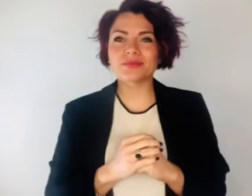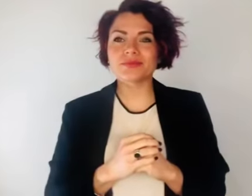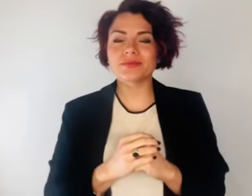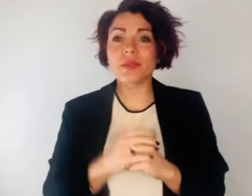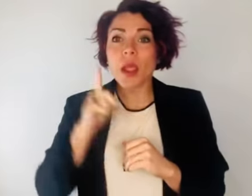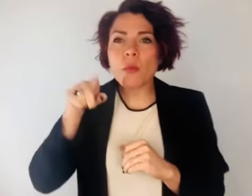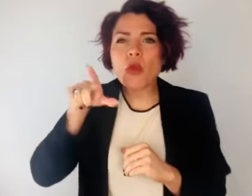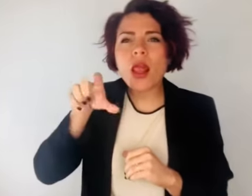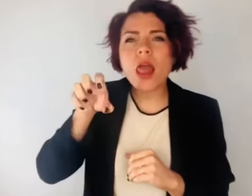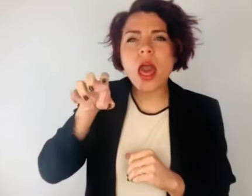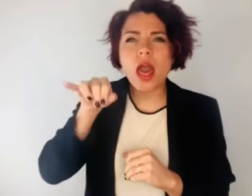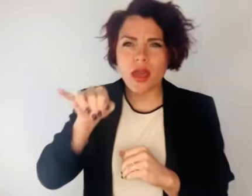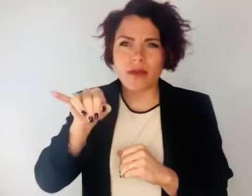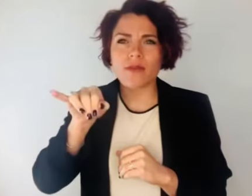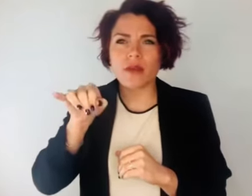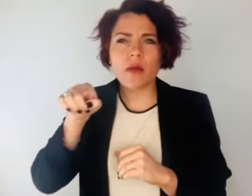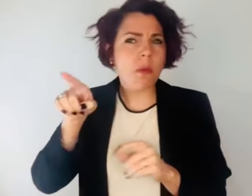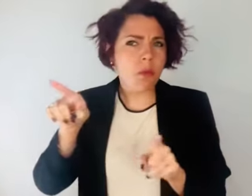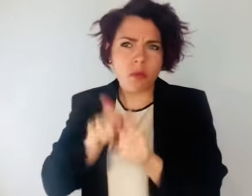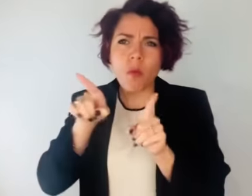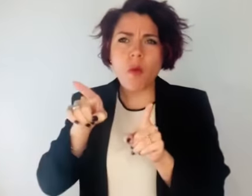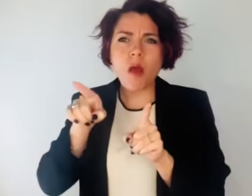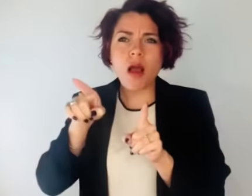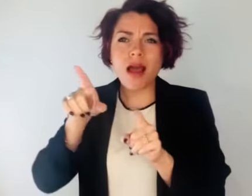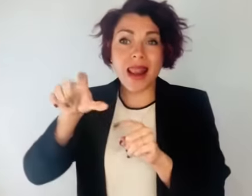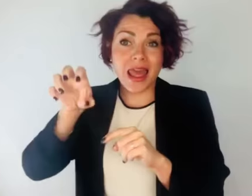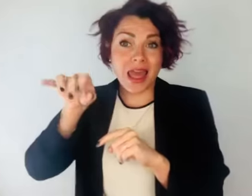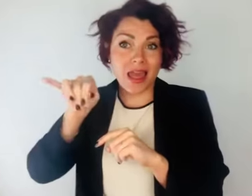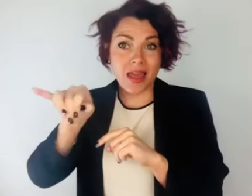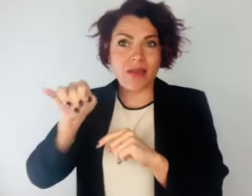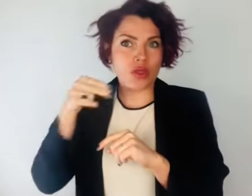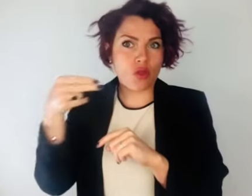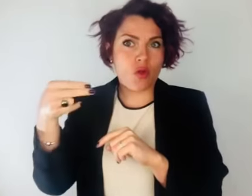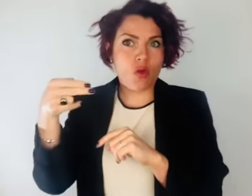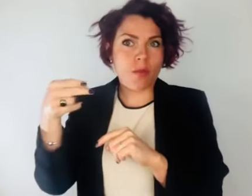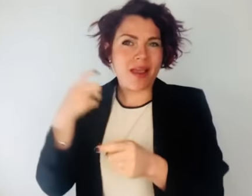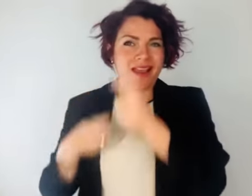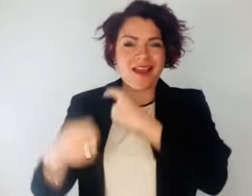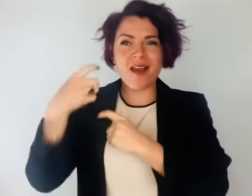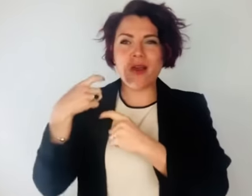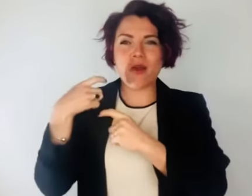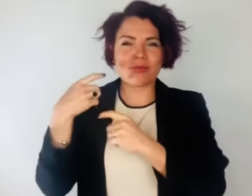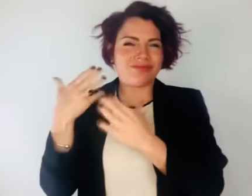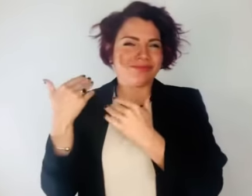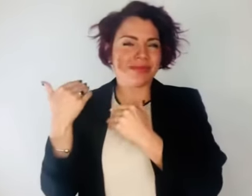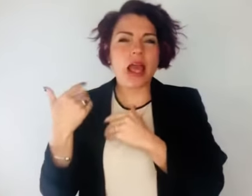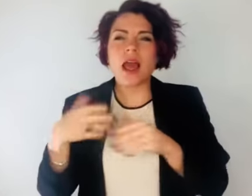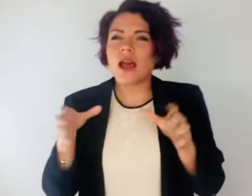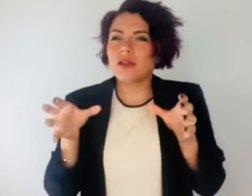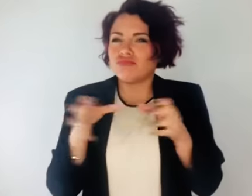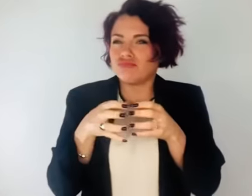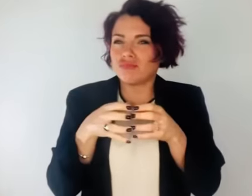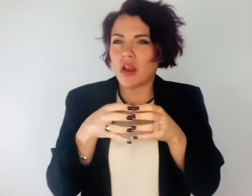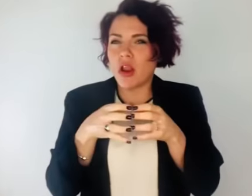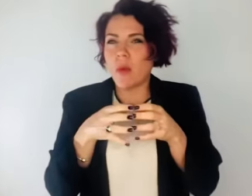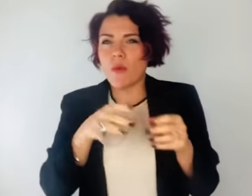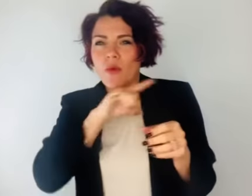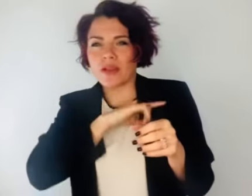stesso levi di alfeo perché il nome levi richiama una tribù che era stata esclusa dalla spartizione del regno di israele